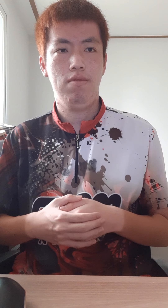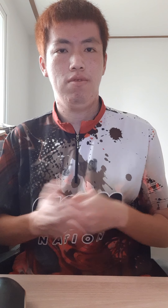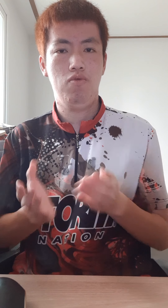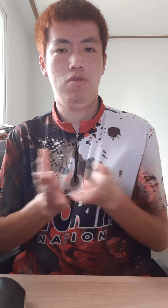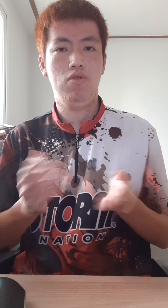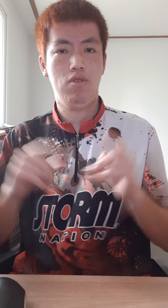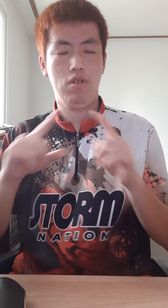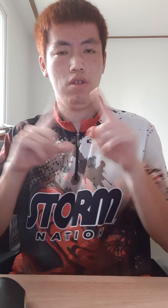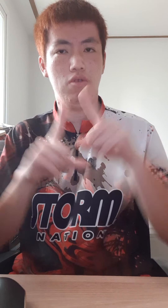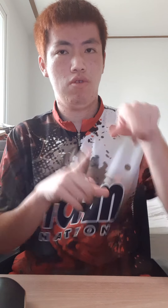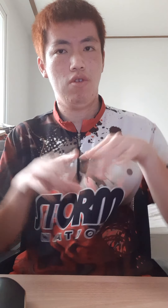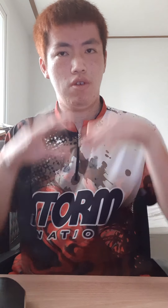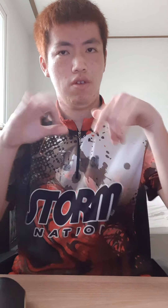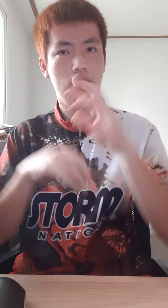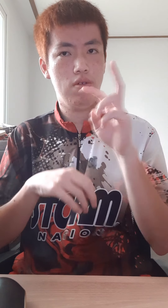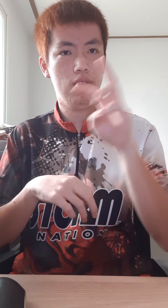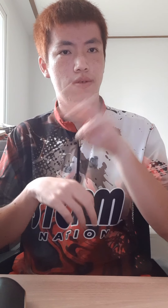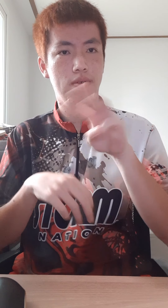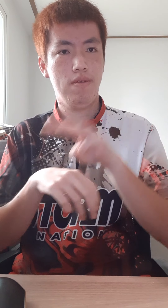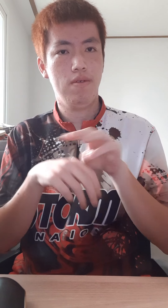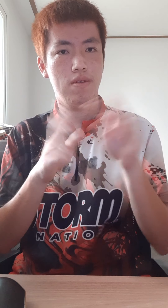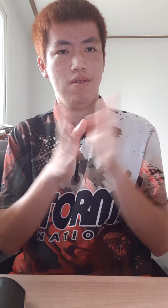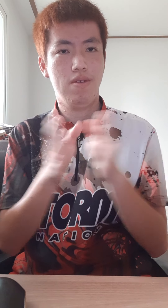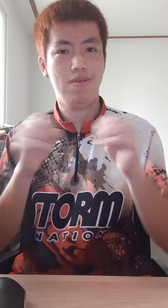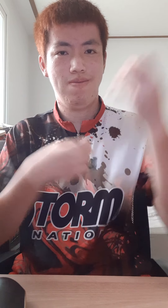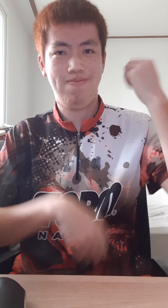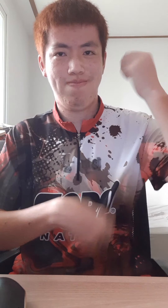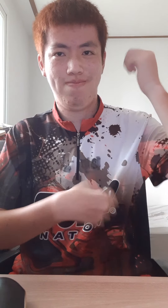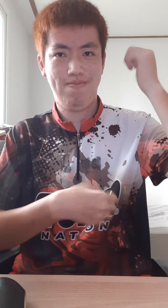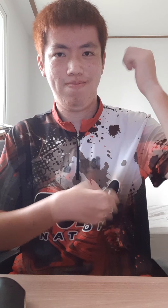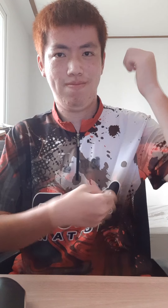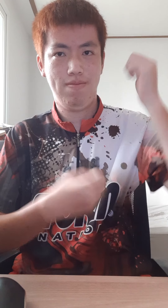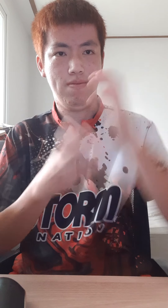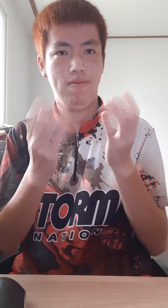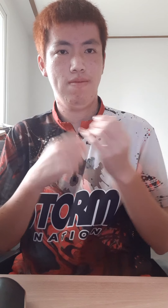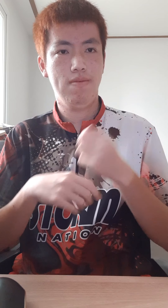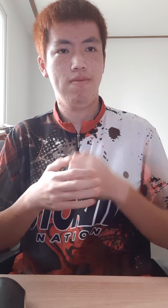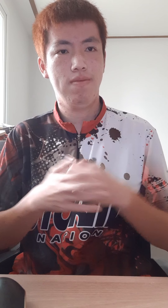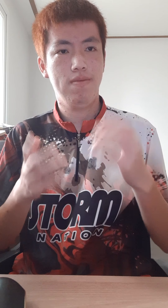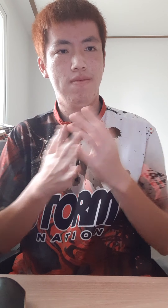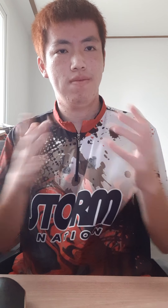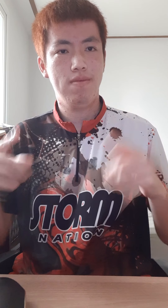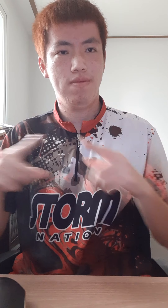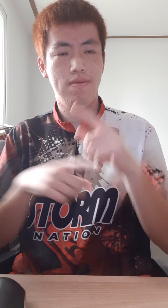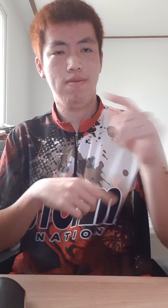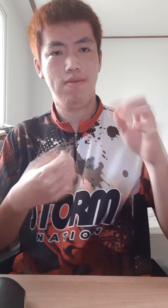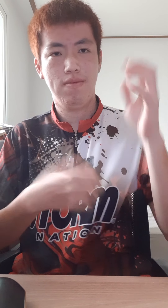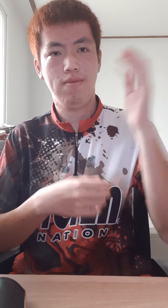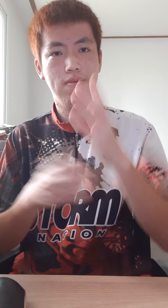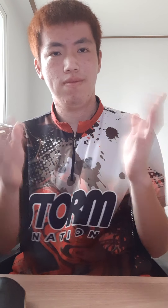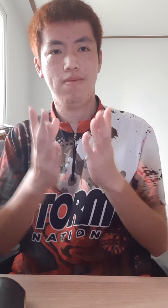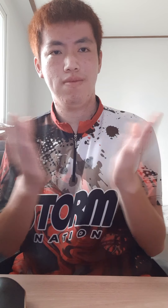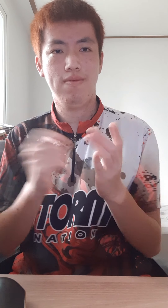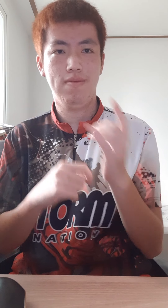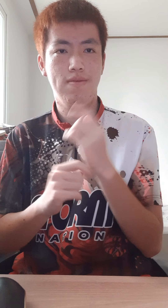전라남도 광주에서는 조금 특별한 콘서트가 열렸습니다. 바로 구청장과 함께하는 복지 토크 콘서트인데요.